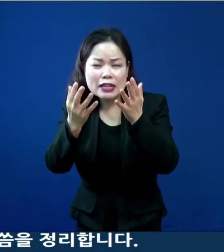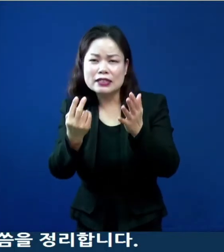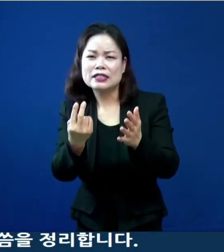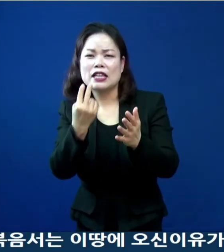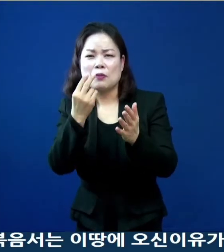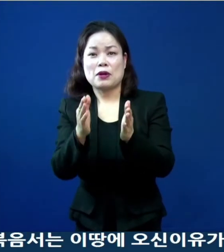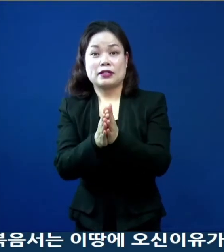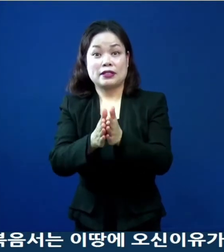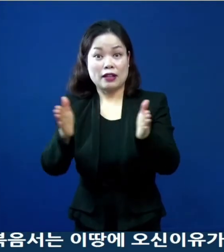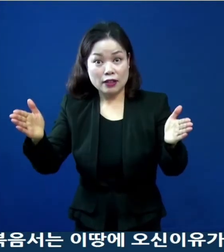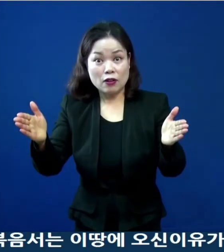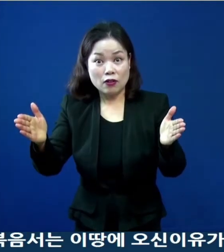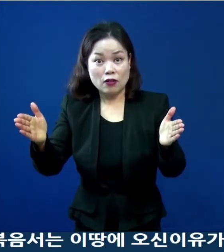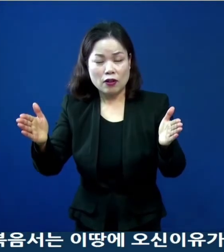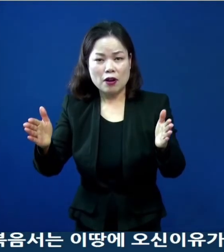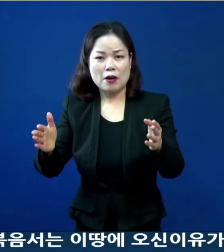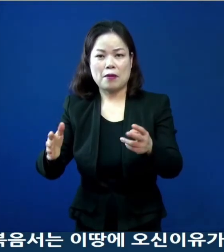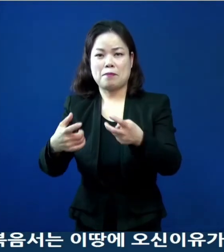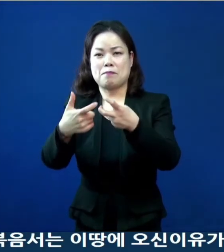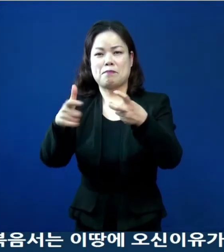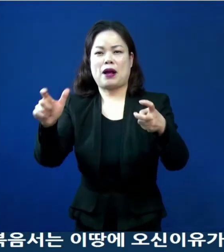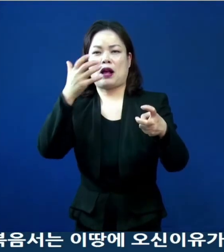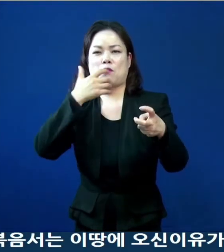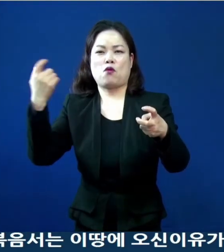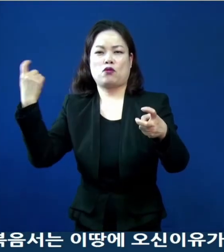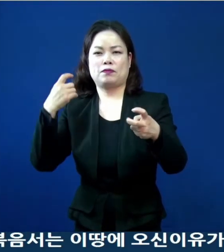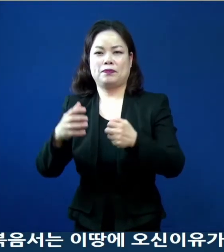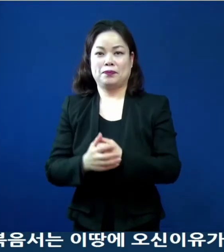생명이 시작되었다, 마가복음입니다.